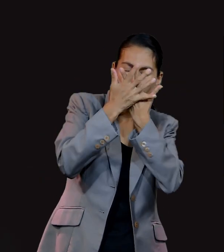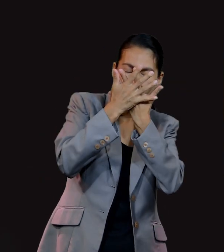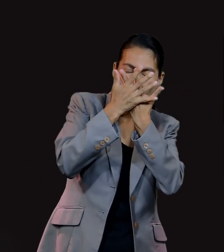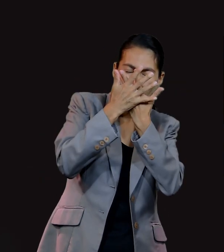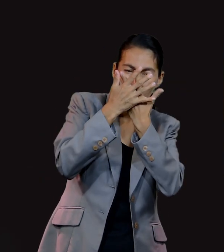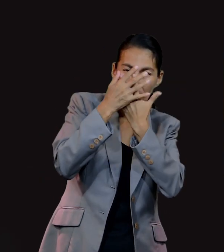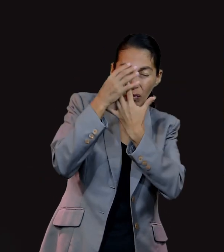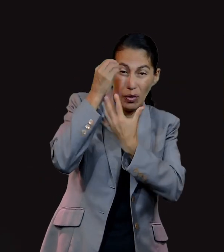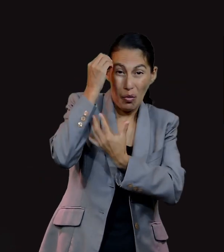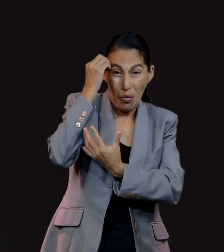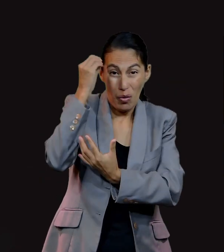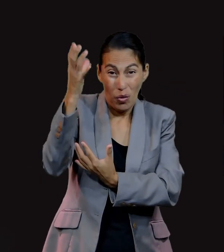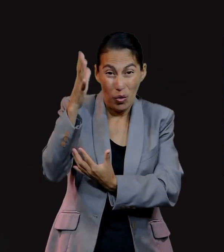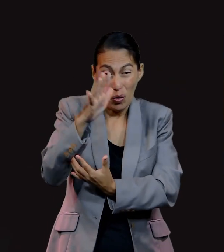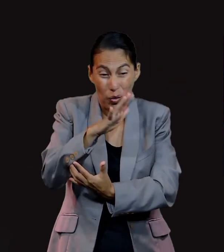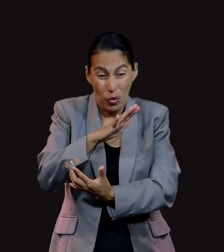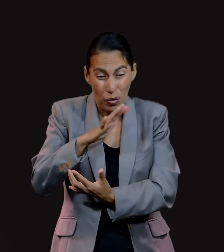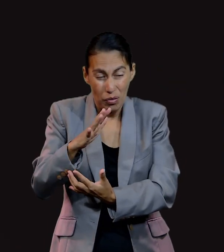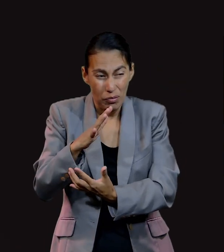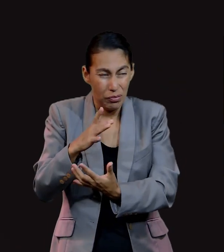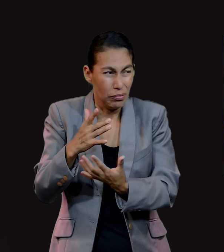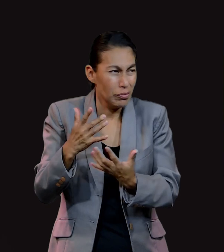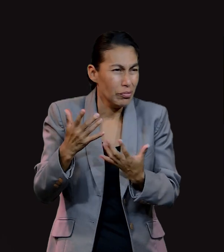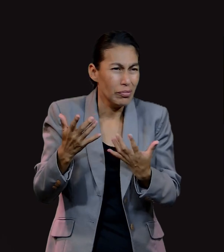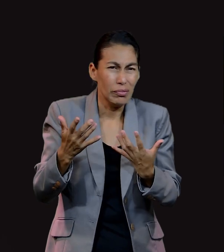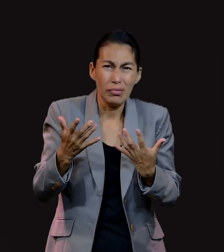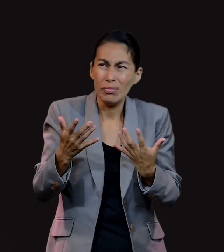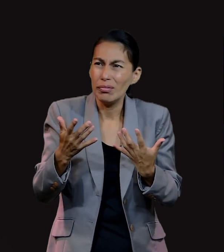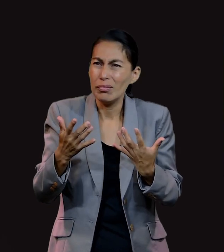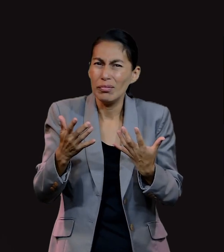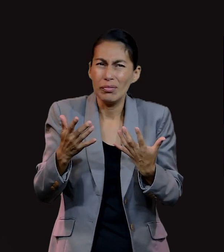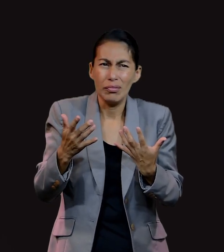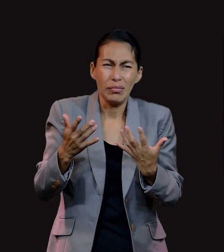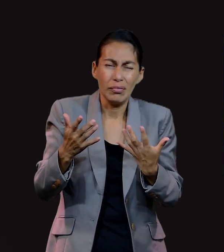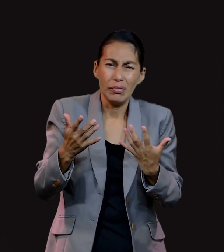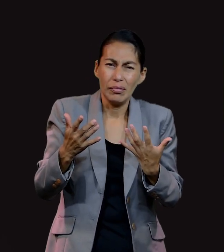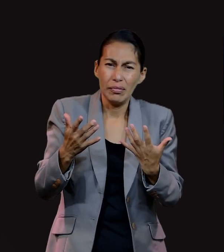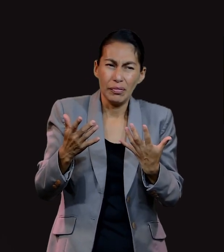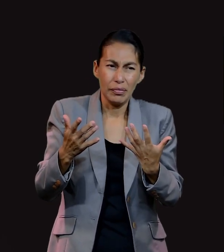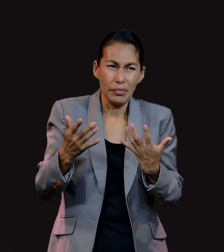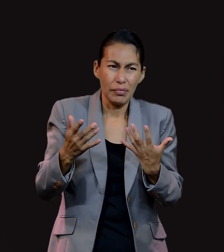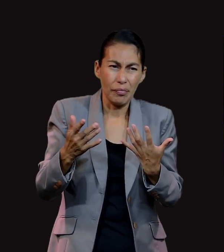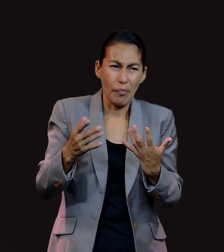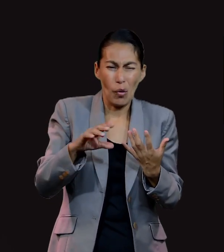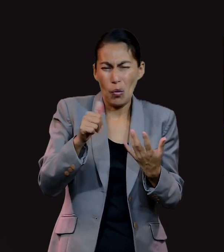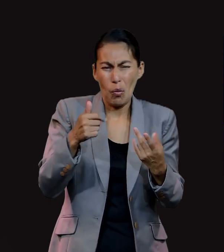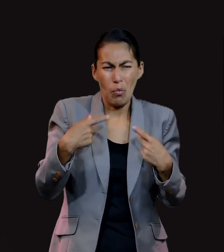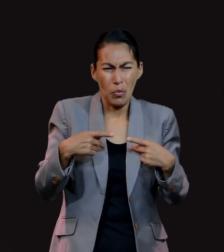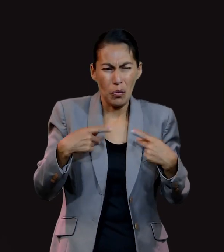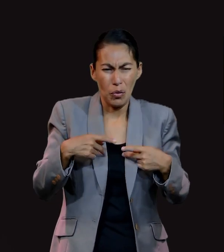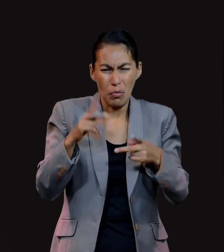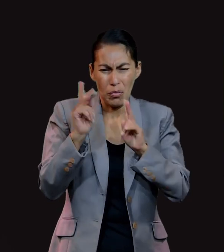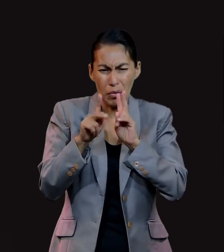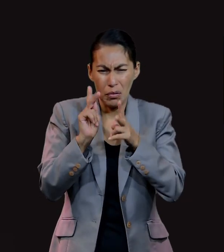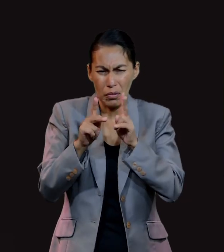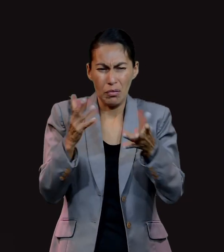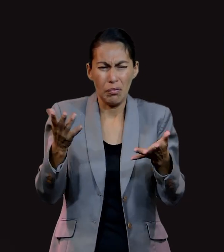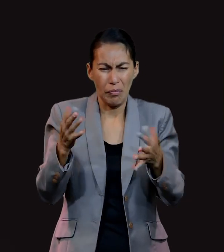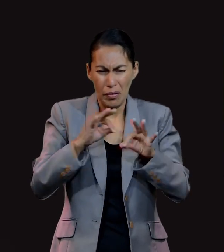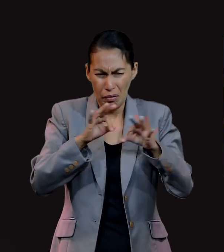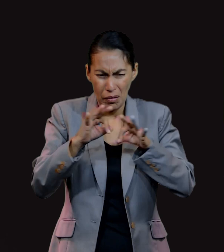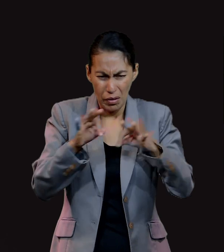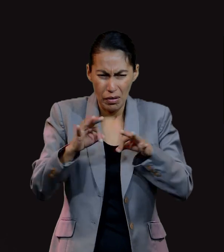como en blanco y estaba trabajando con unos amigos peruanos eso fue otros no los mismos aquellos eran otros